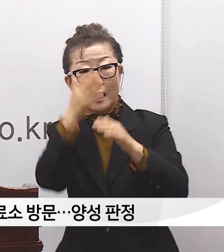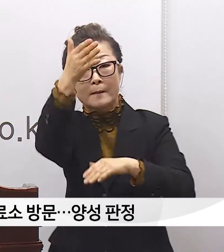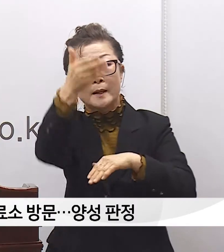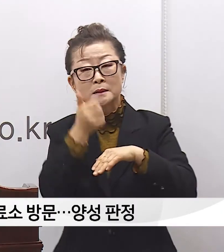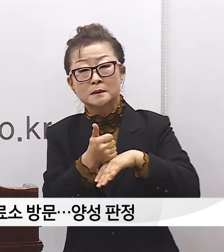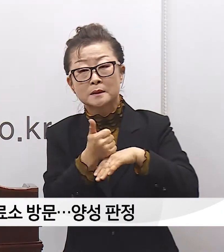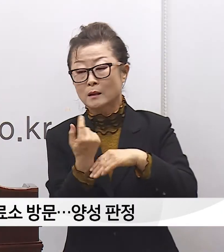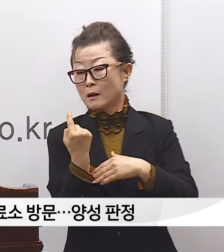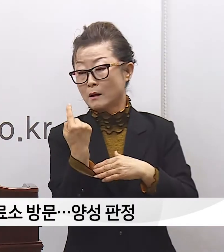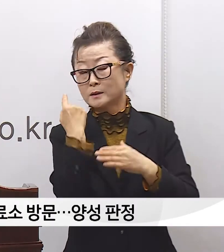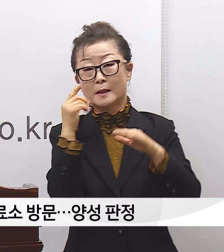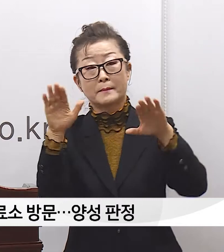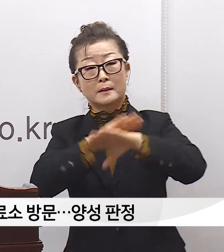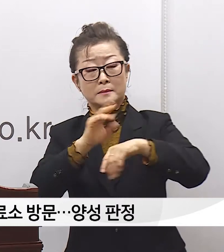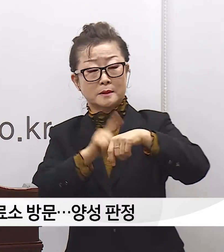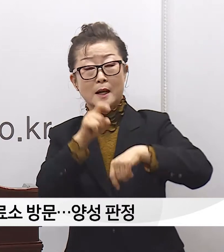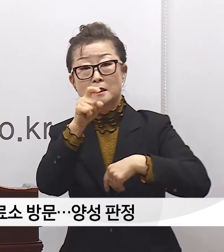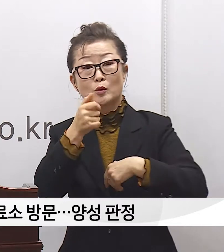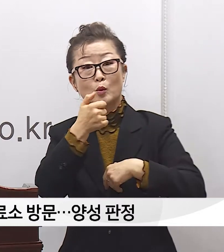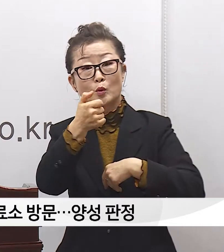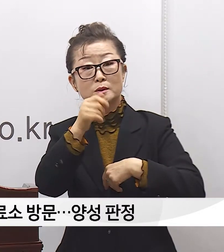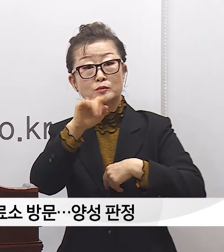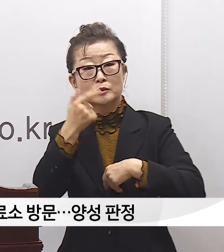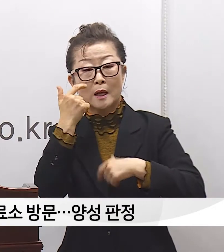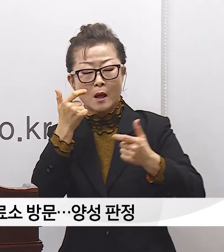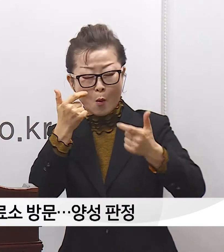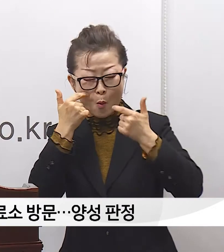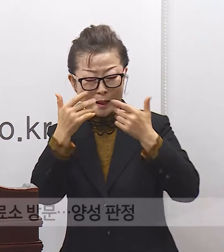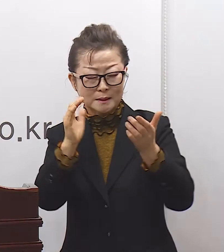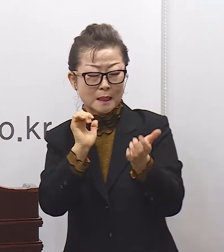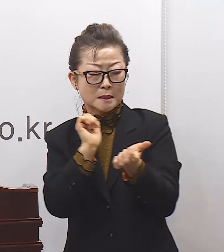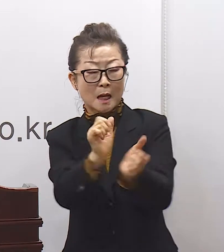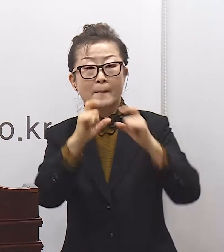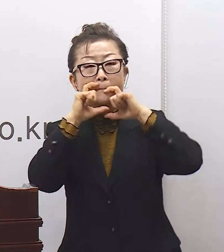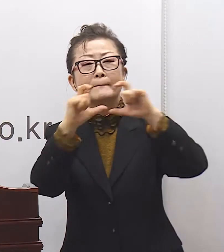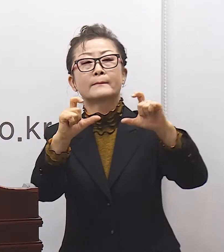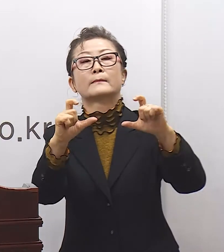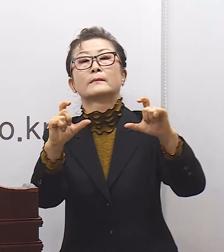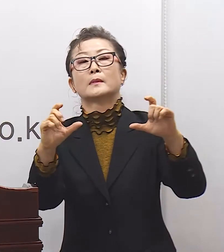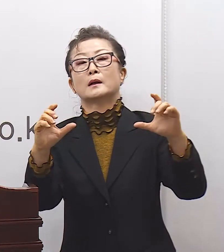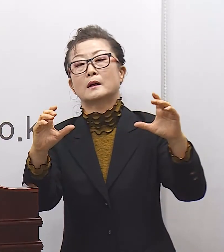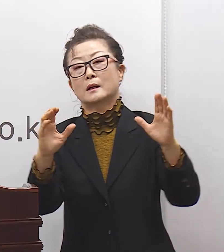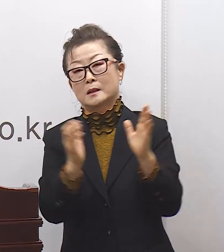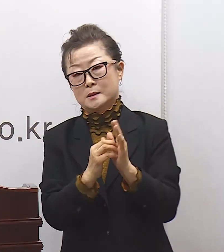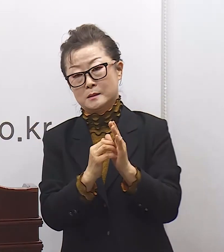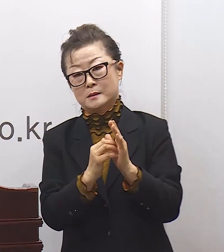11시 50분 양성으로 판정을 받았습니다.